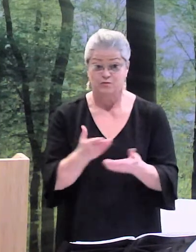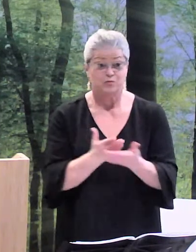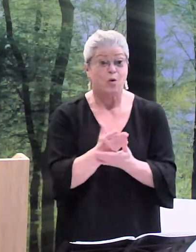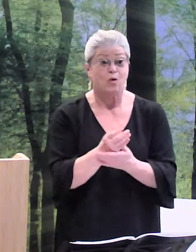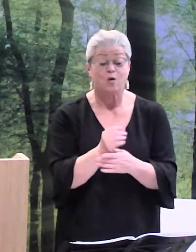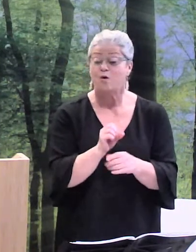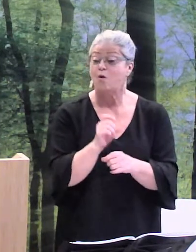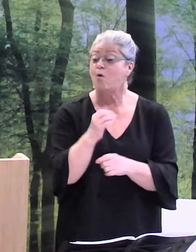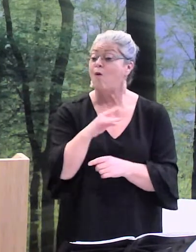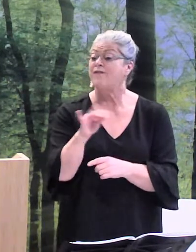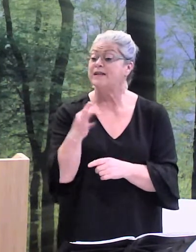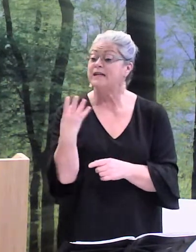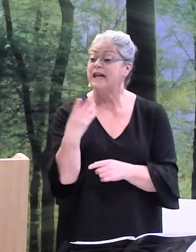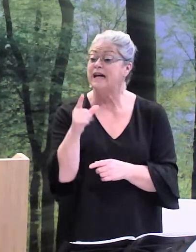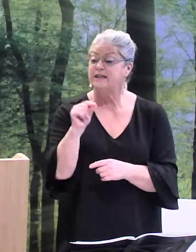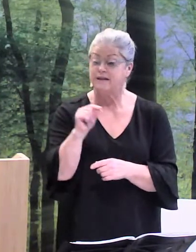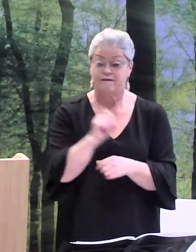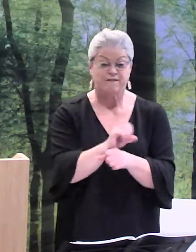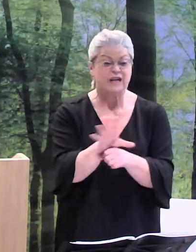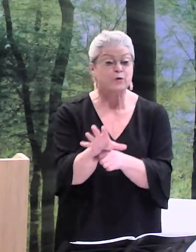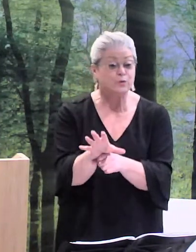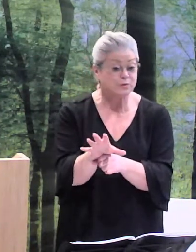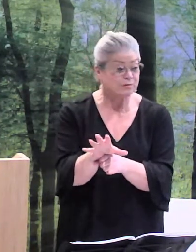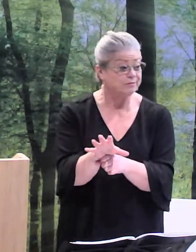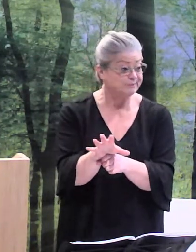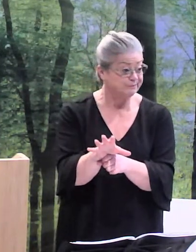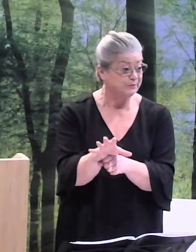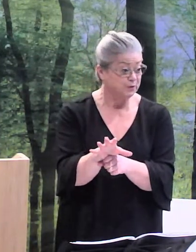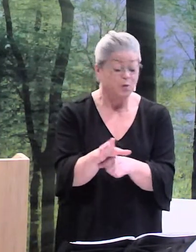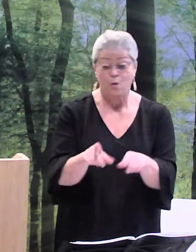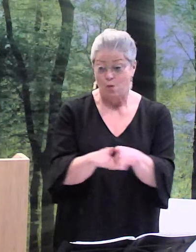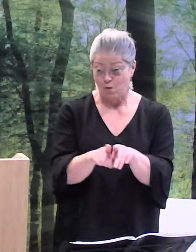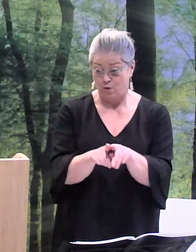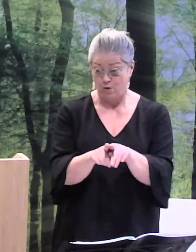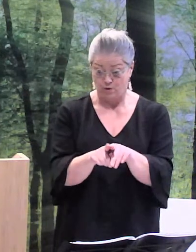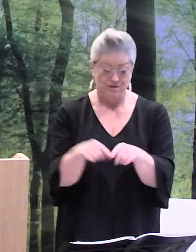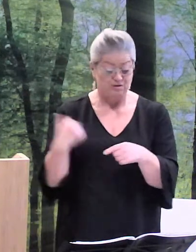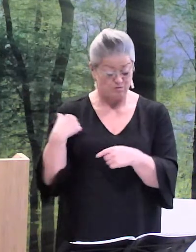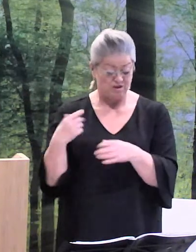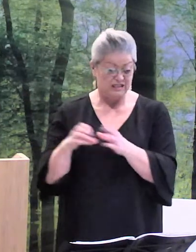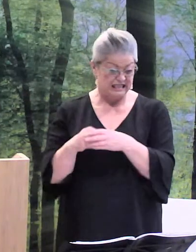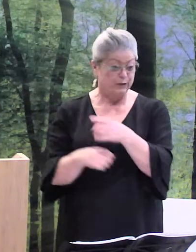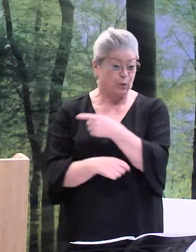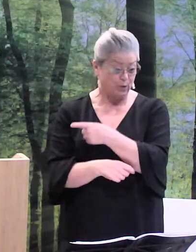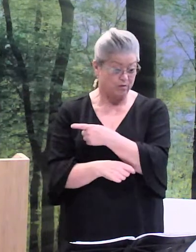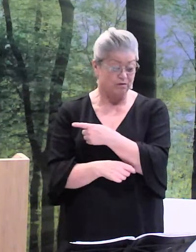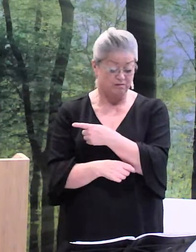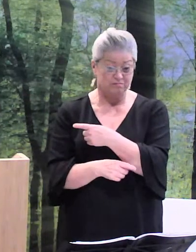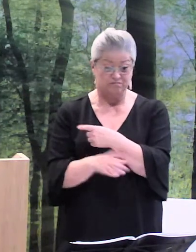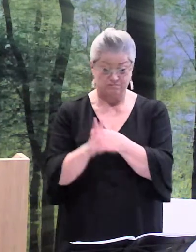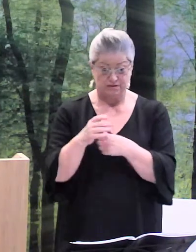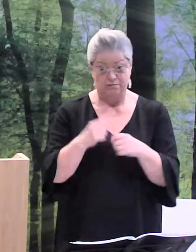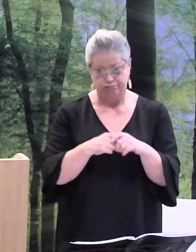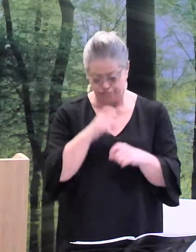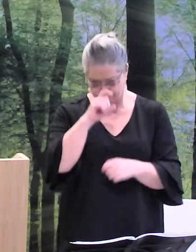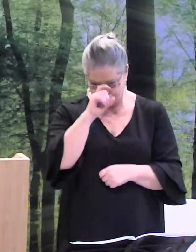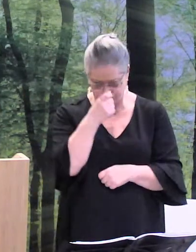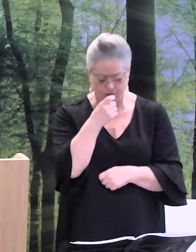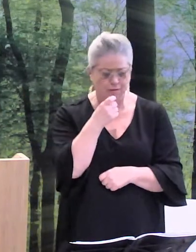het corona-COVID-19-virus. En ook in onze sector brengt dit heel wat met zich